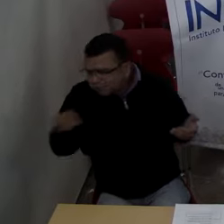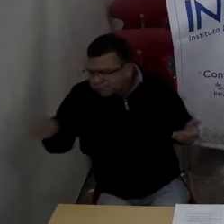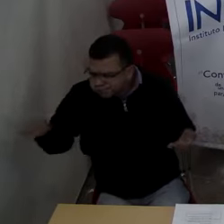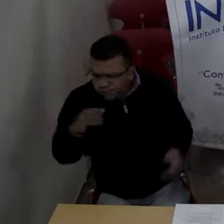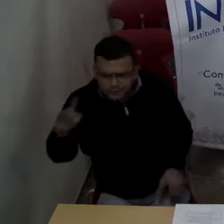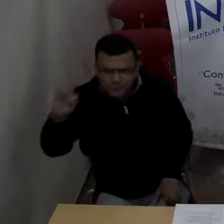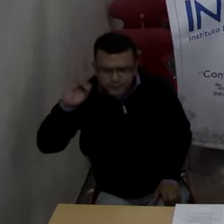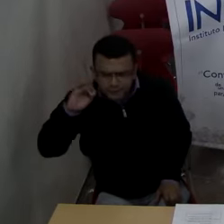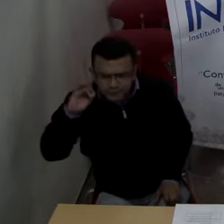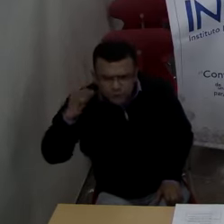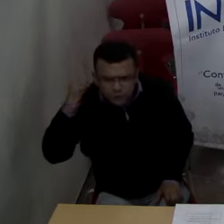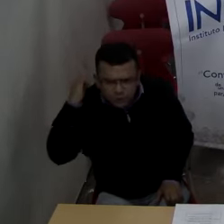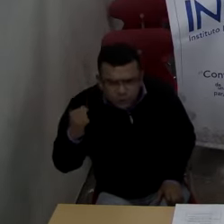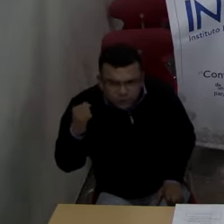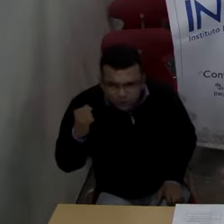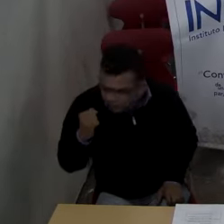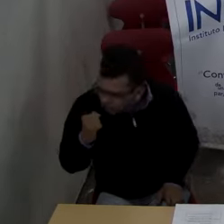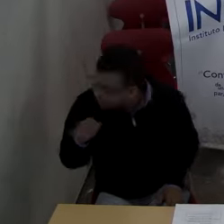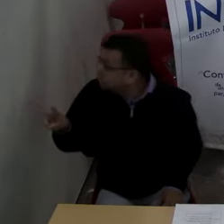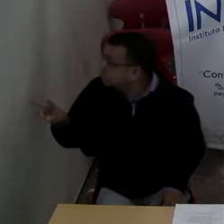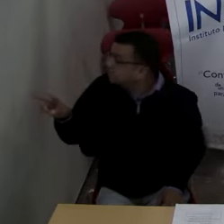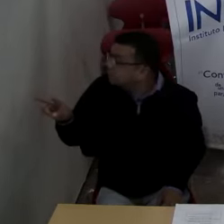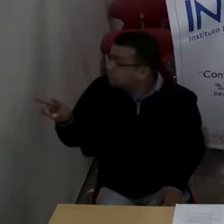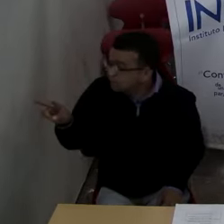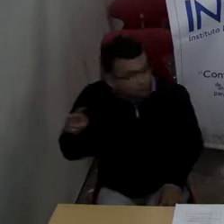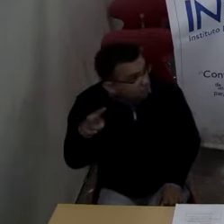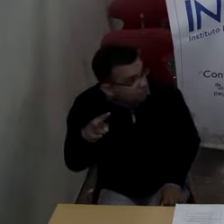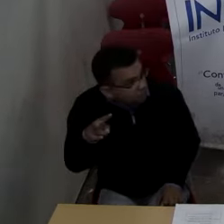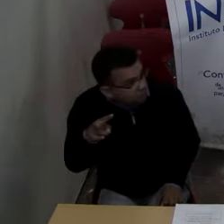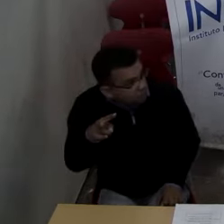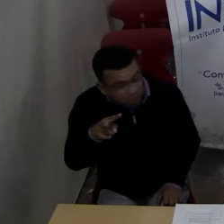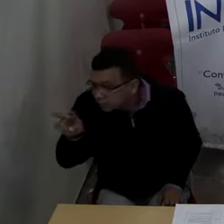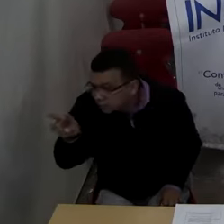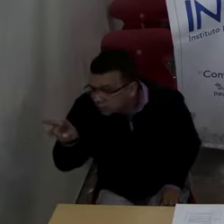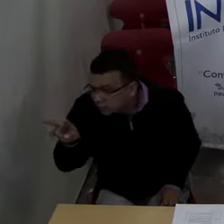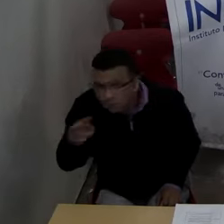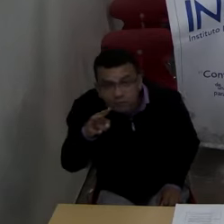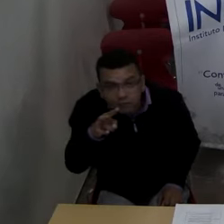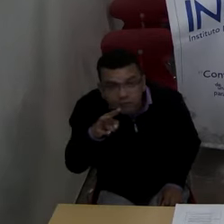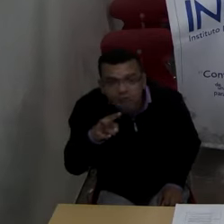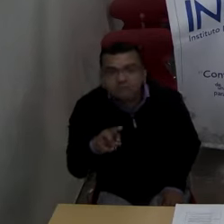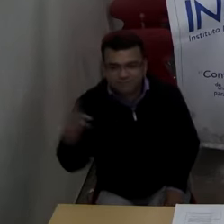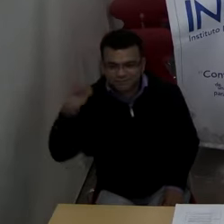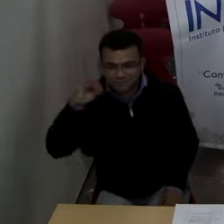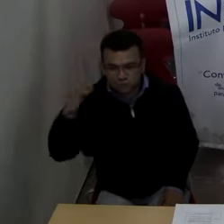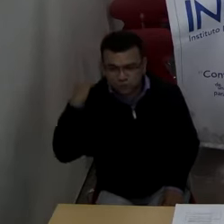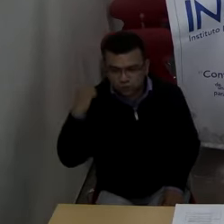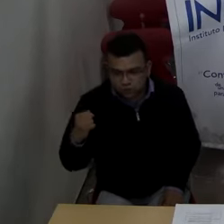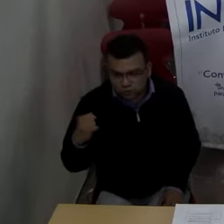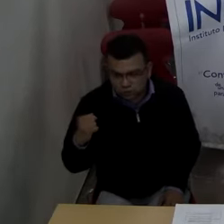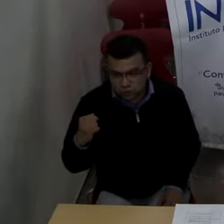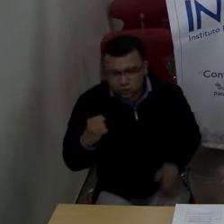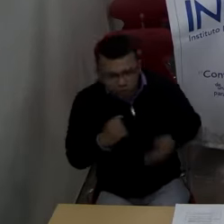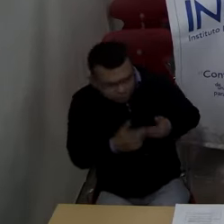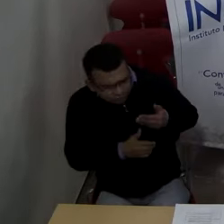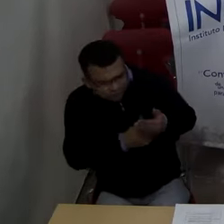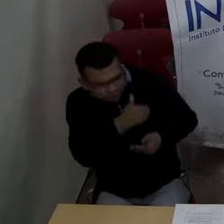Después, con el tiempo, aprenden a escuchar esos sonidos que son más